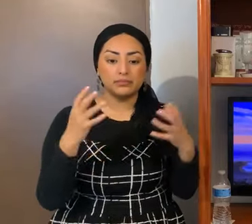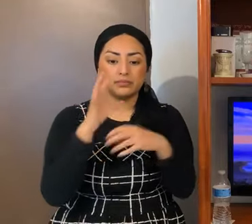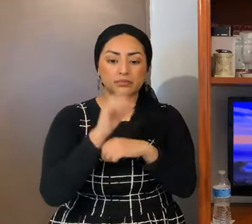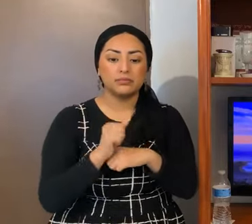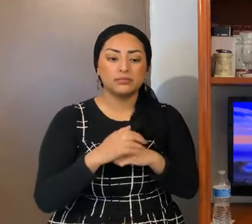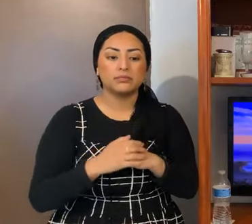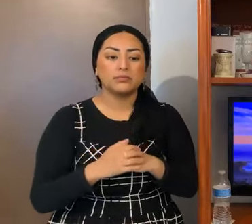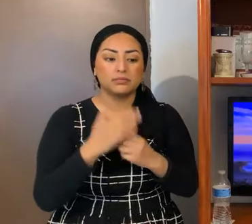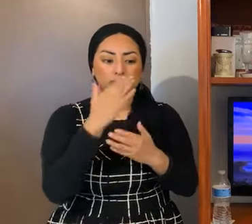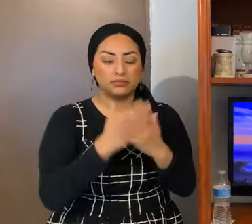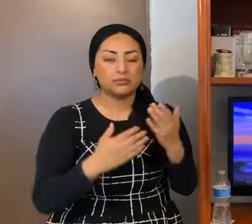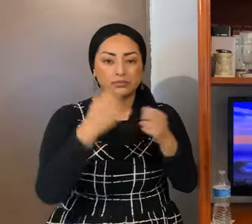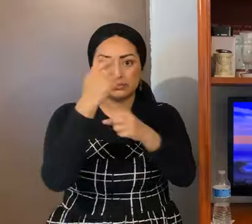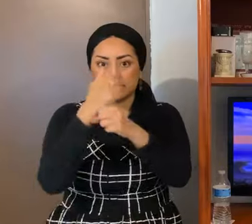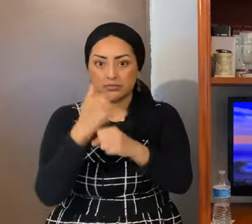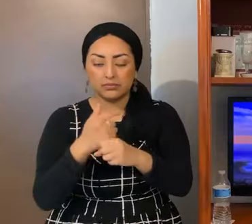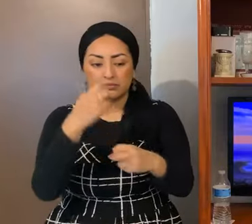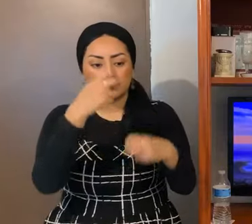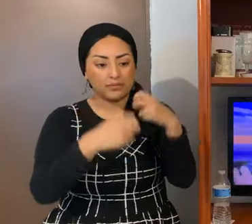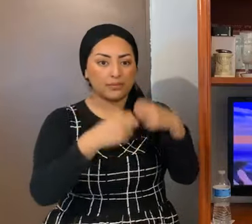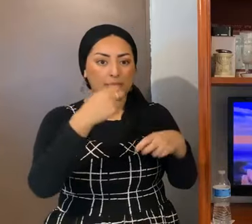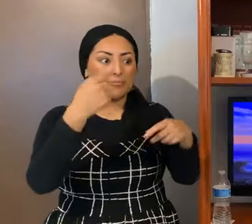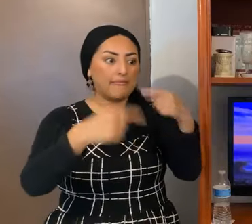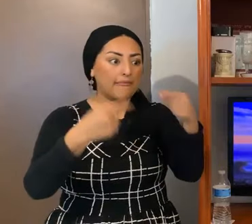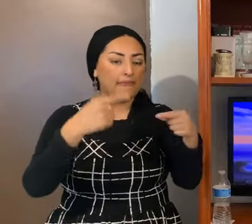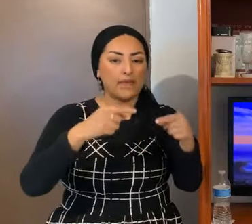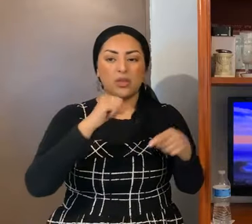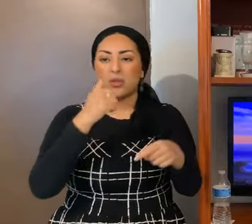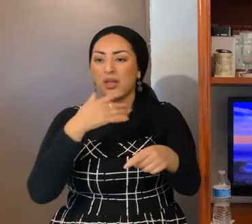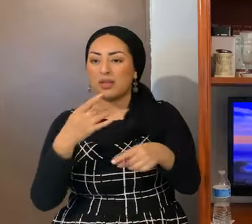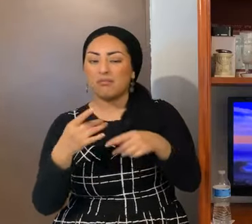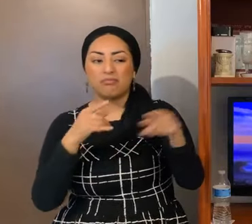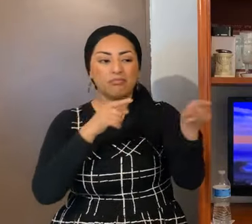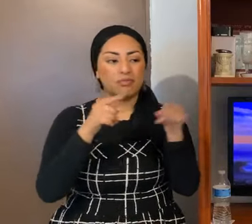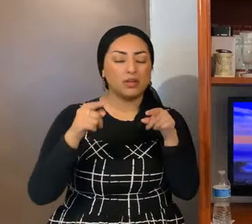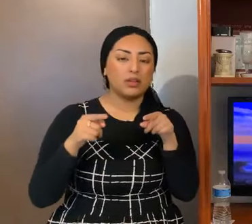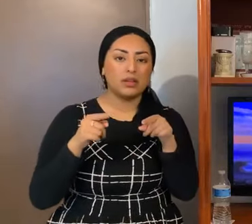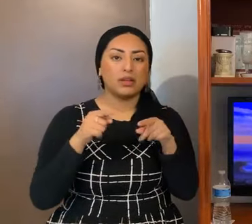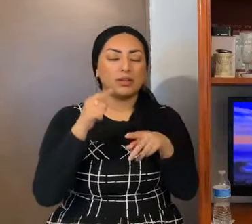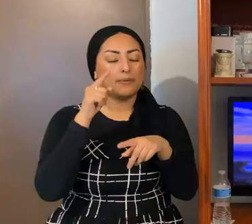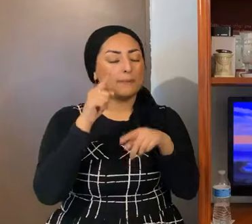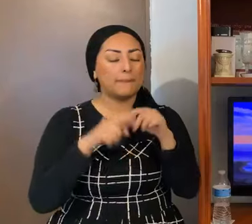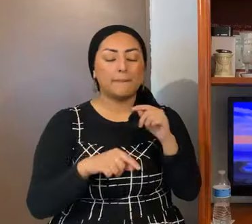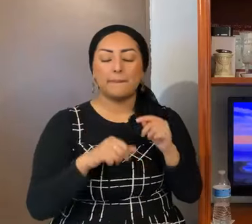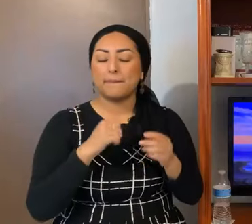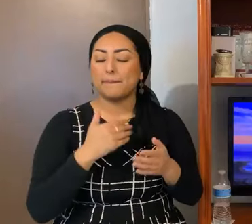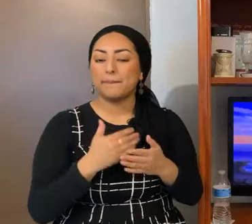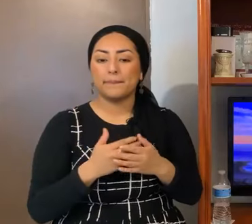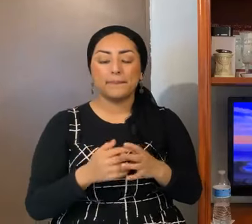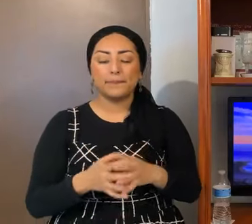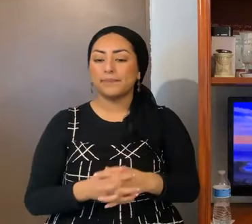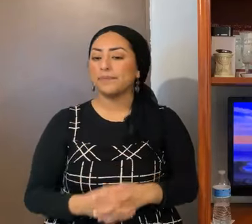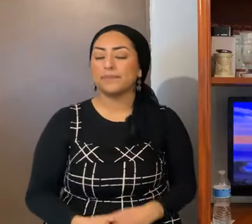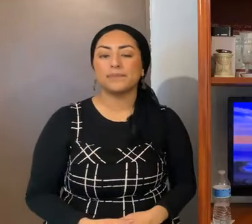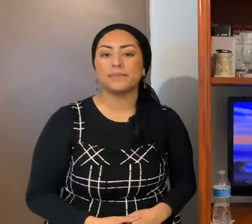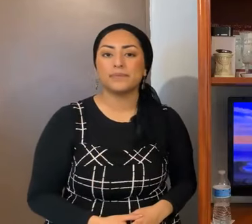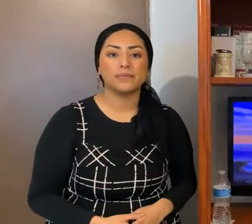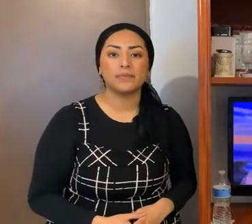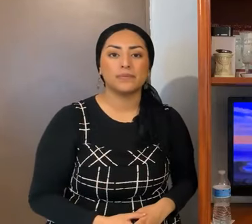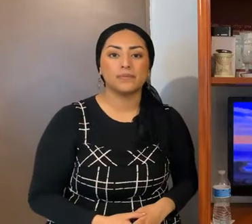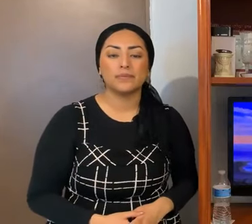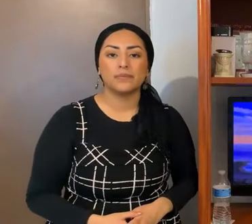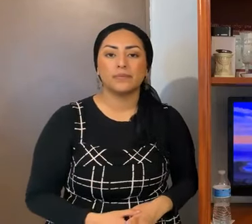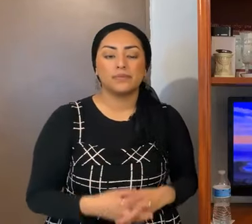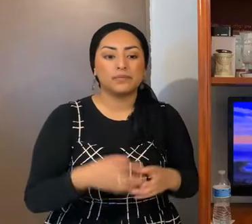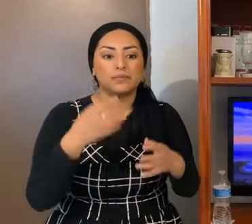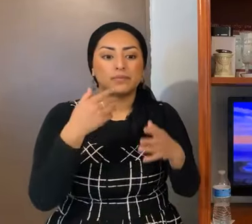hermanos, tienen problemas, no se llevan bien, se caen mal, eso no puede ser, amados hermanos, porque